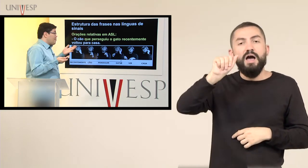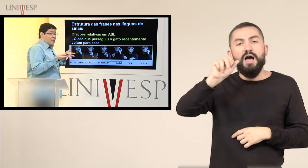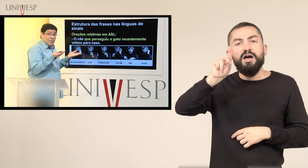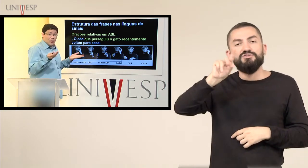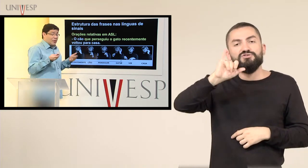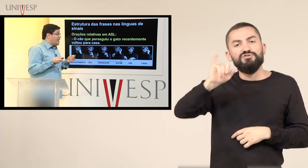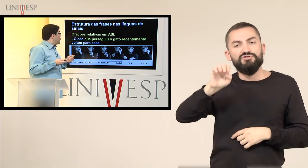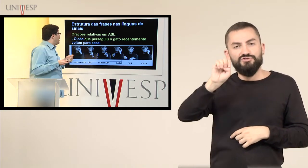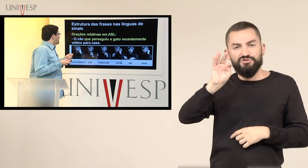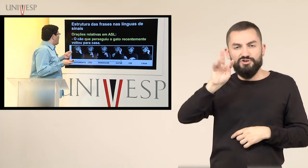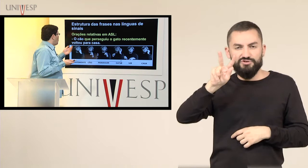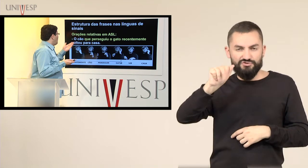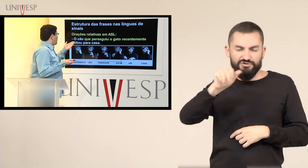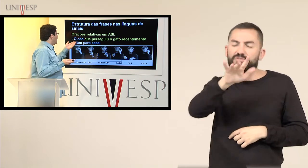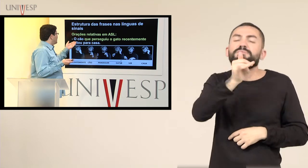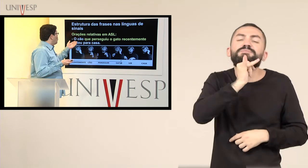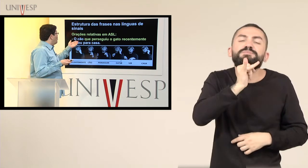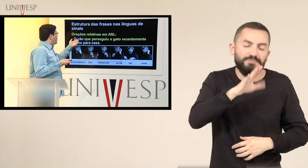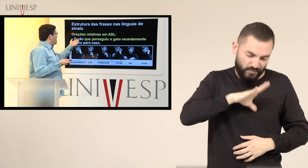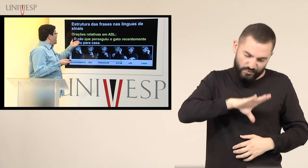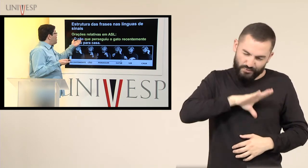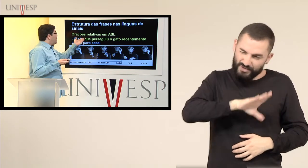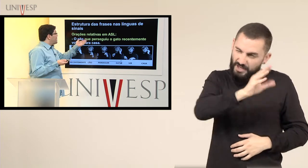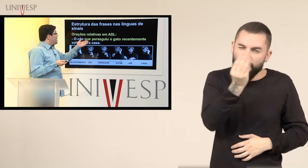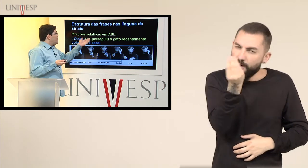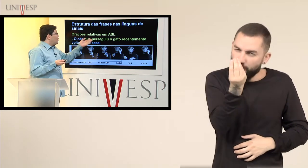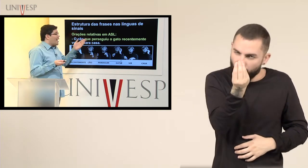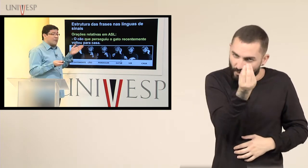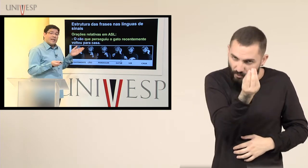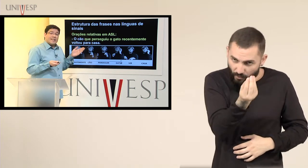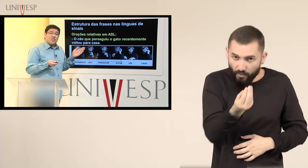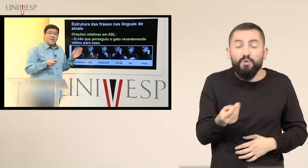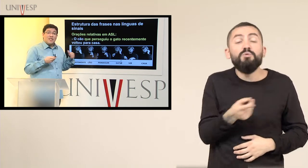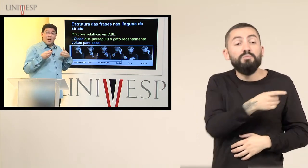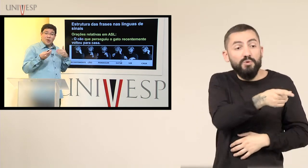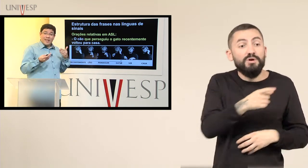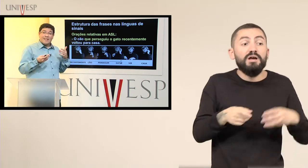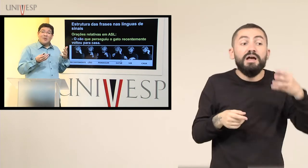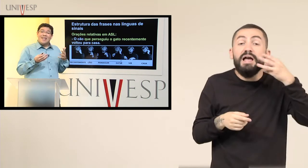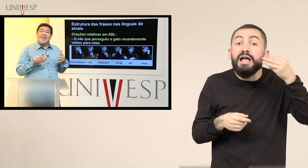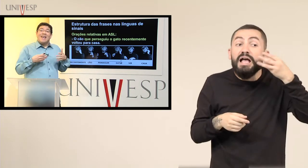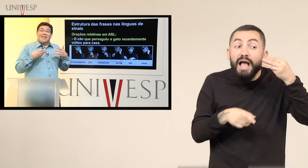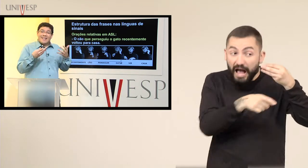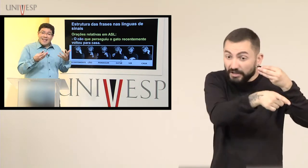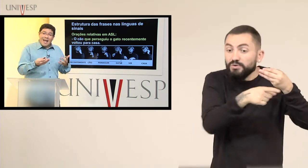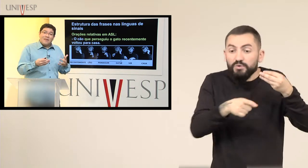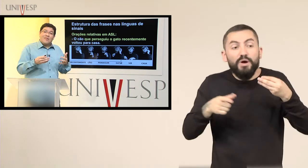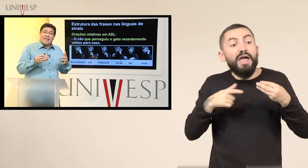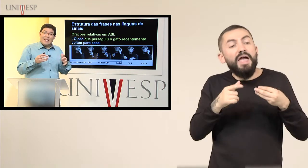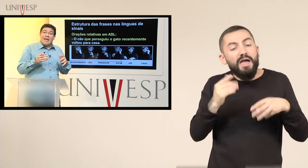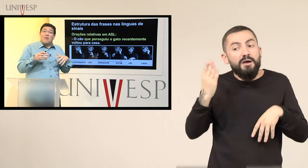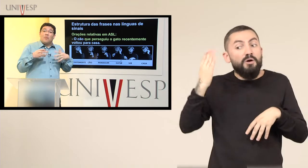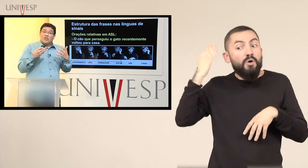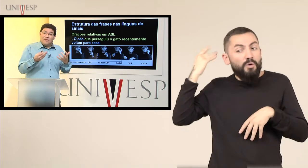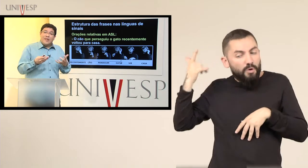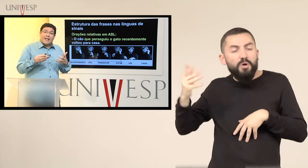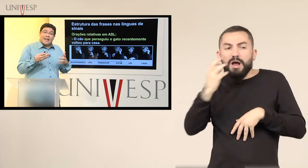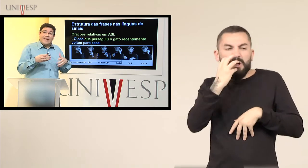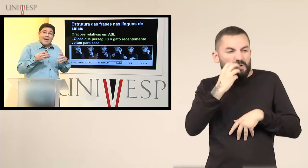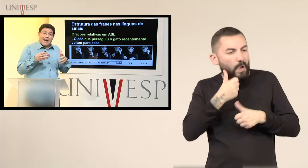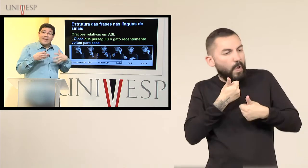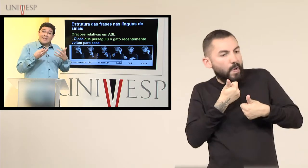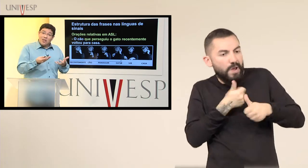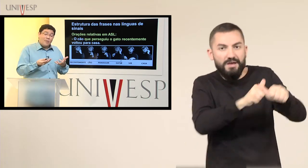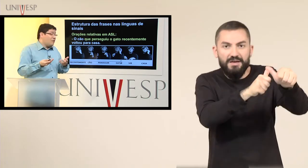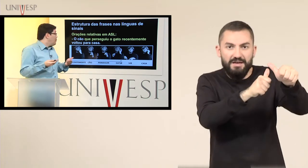seria, em português, por exemplo, alguma coisa como que perseguiu o gato recentemente, que é uma oração que descreve, que modifica,